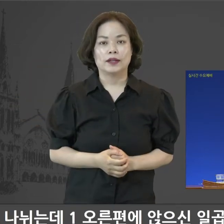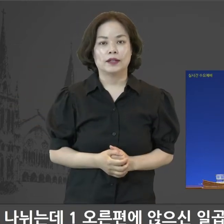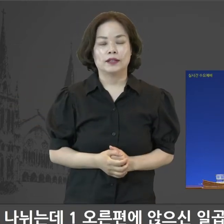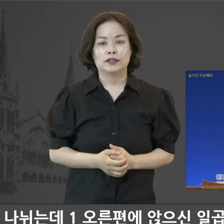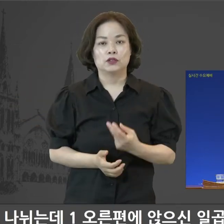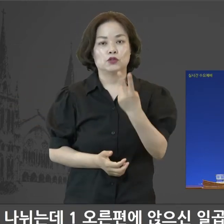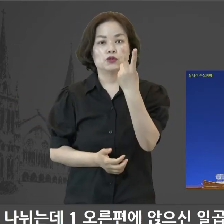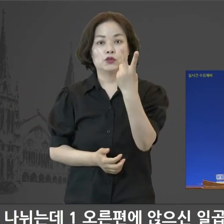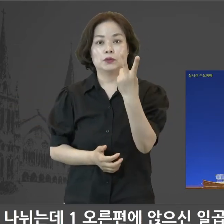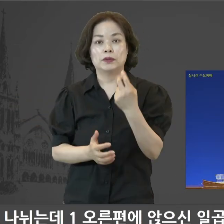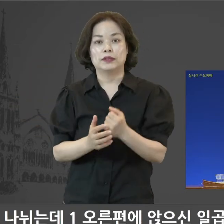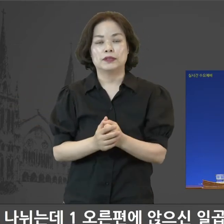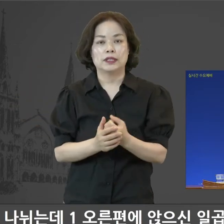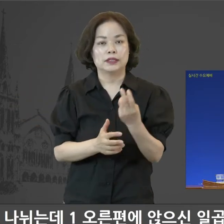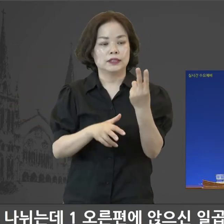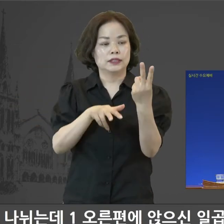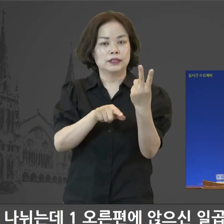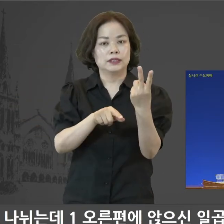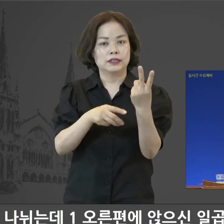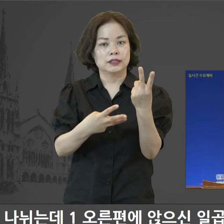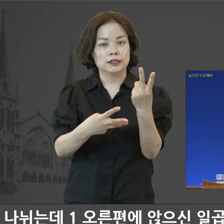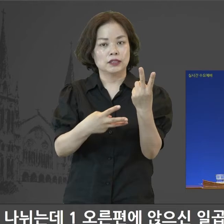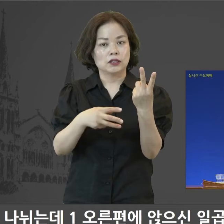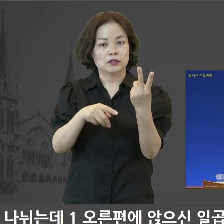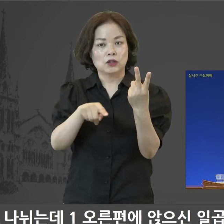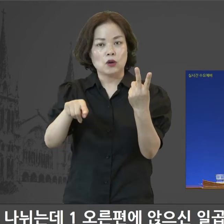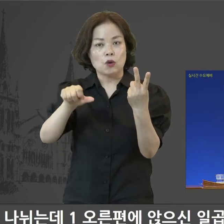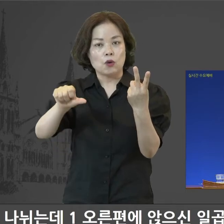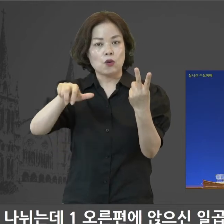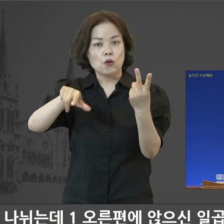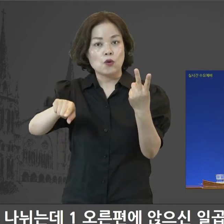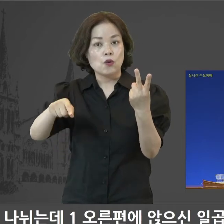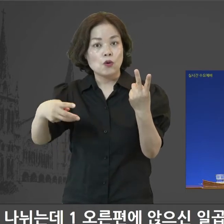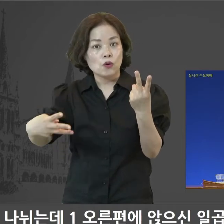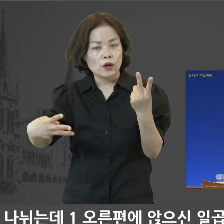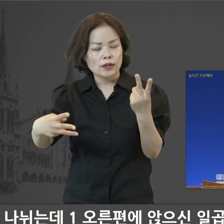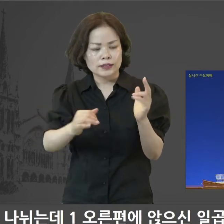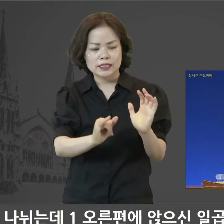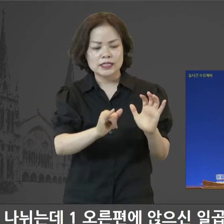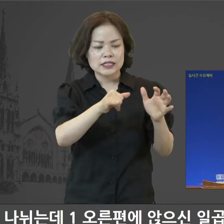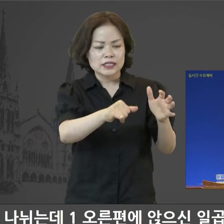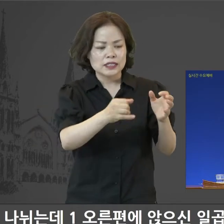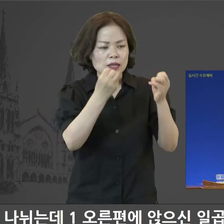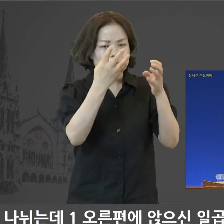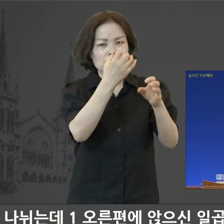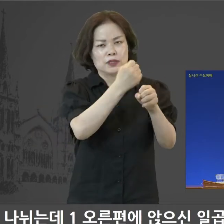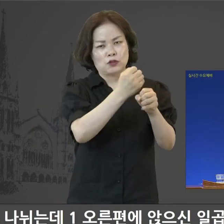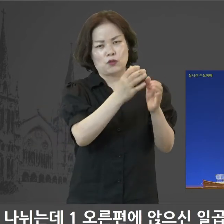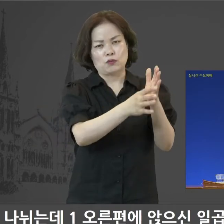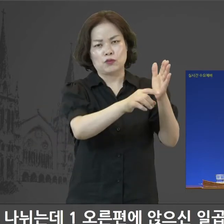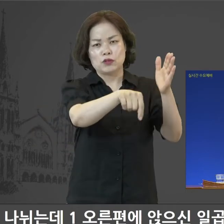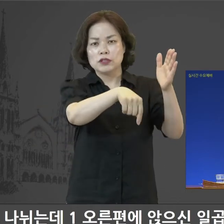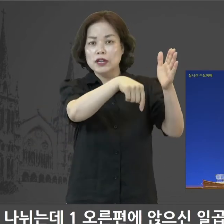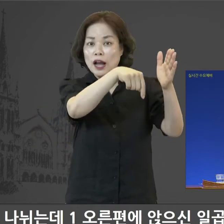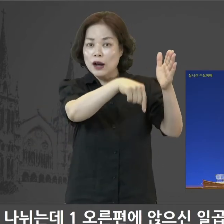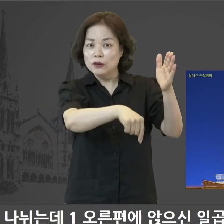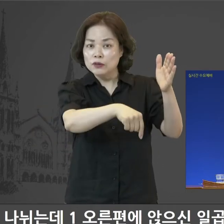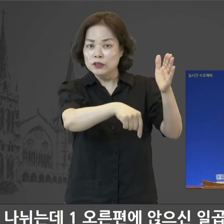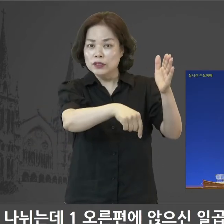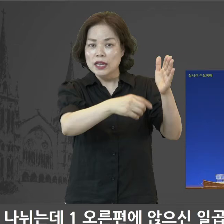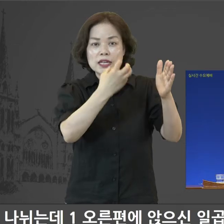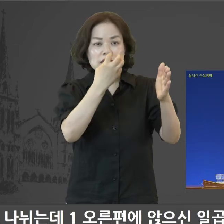그리고 두 번째 2절에서 5절의 말씀은 이 세상 피조물 중에 그